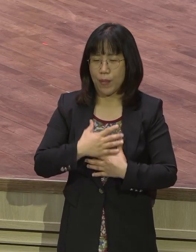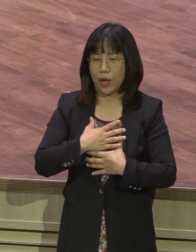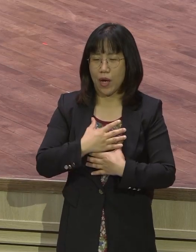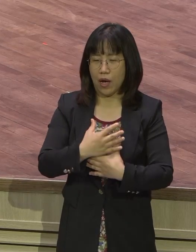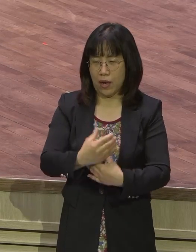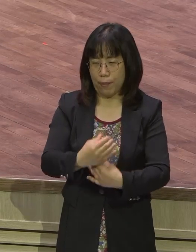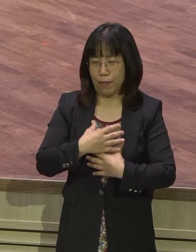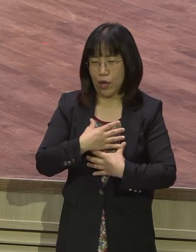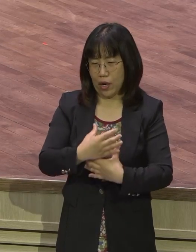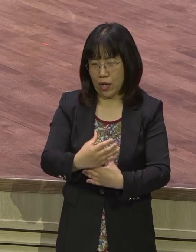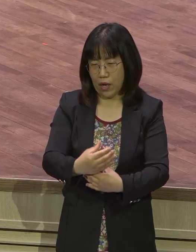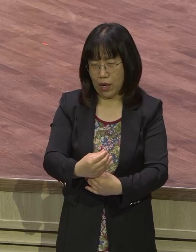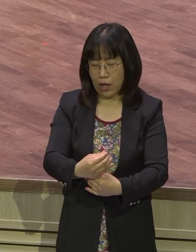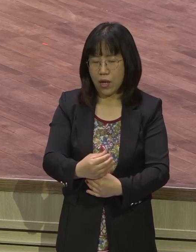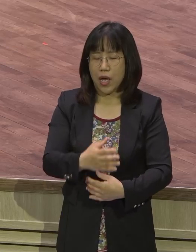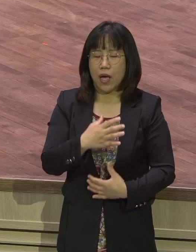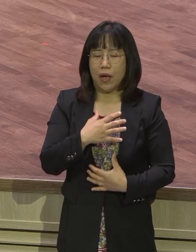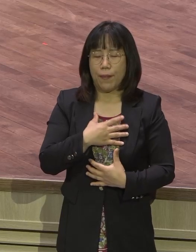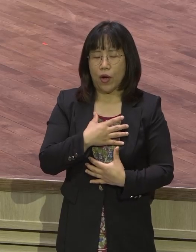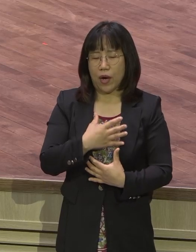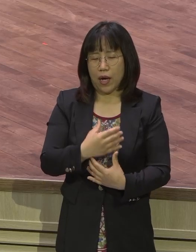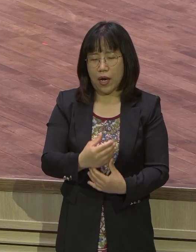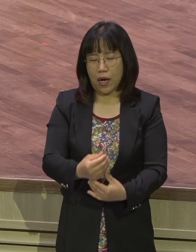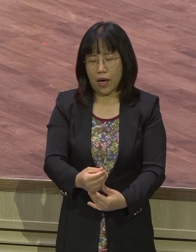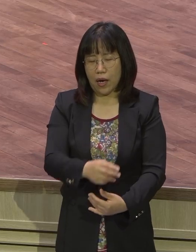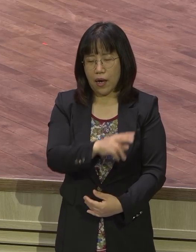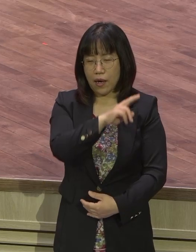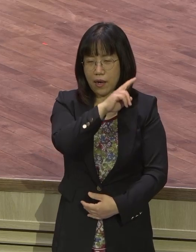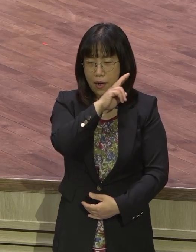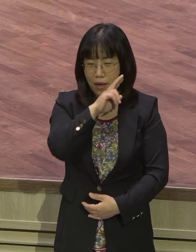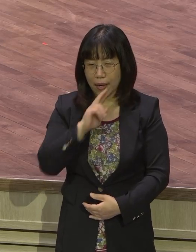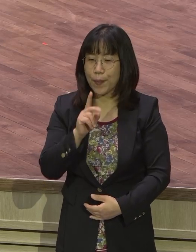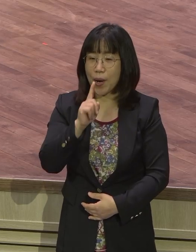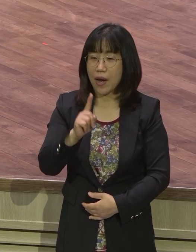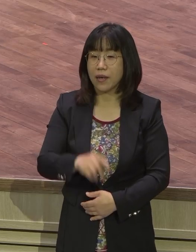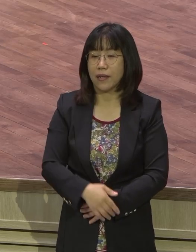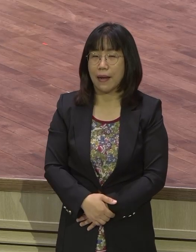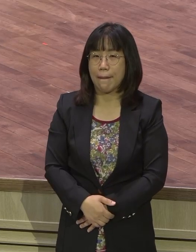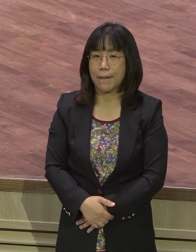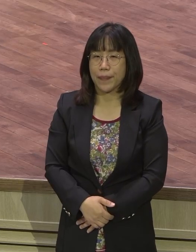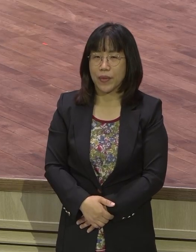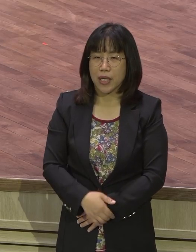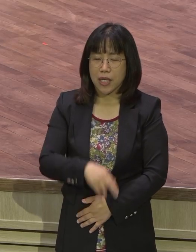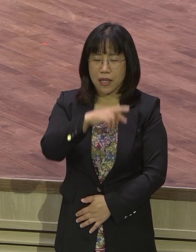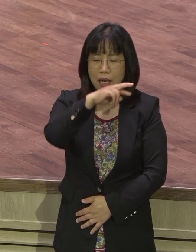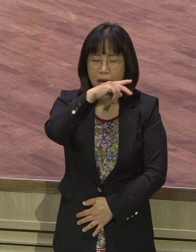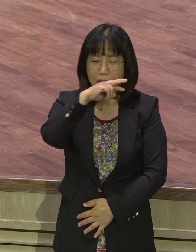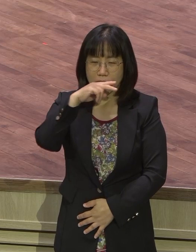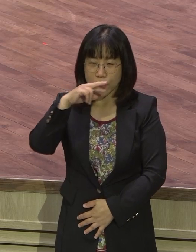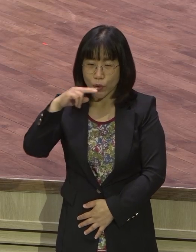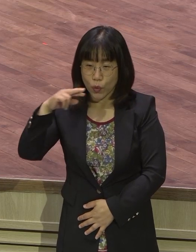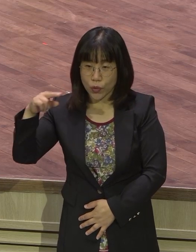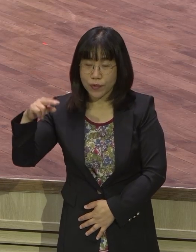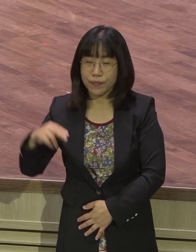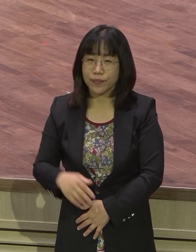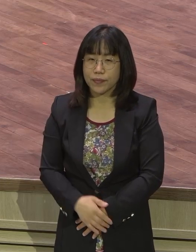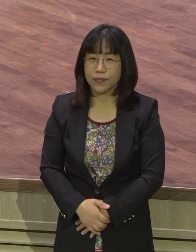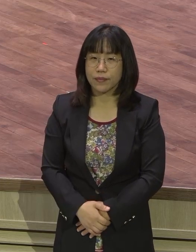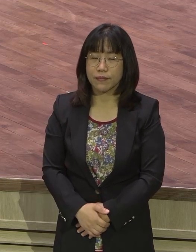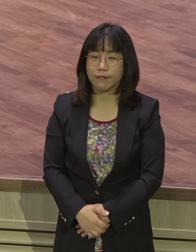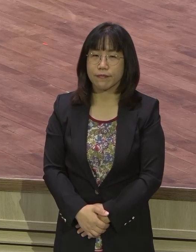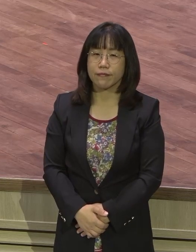안식의 그런 뜻이에요 그러니까 향기로운 냄새 편안한